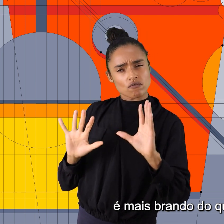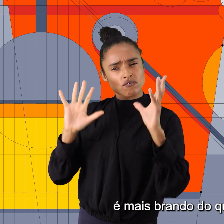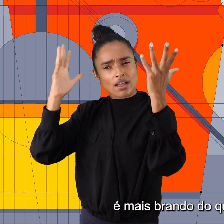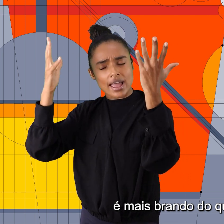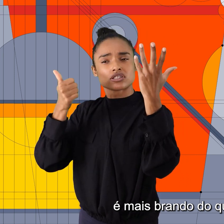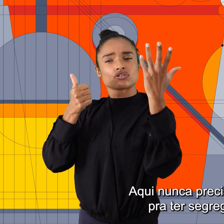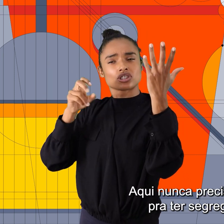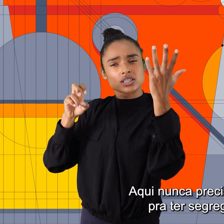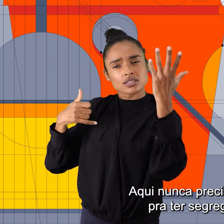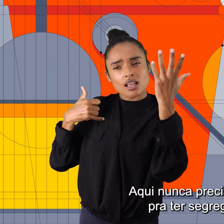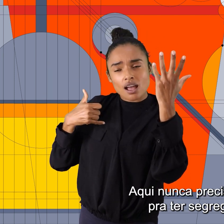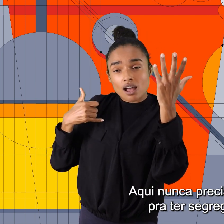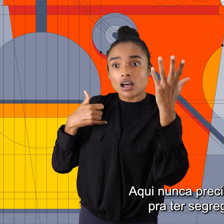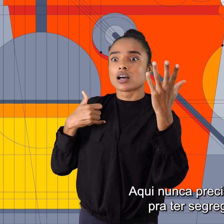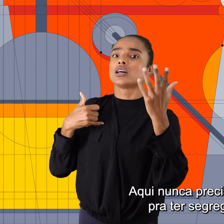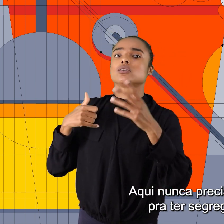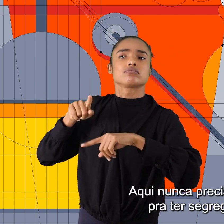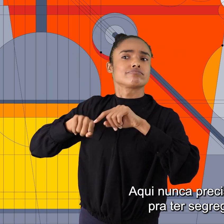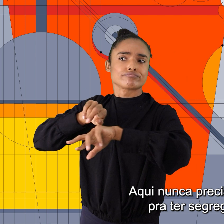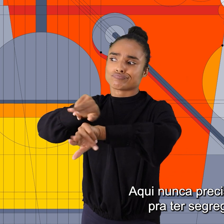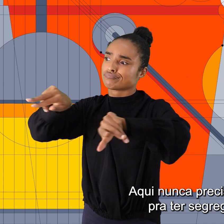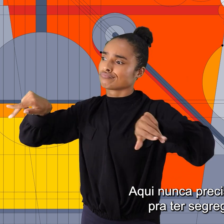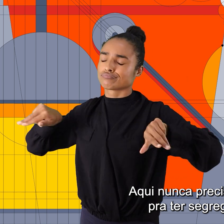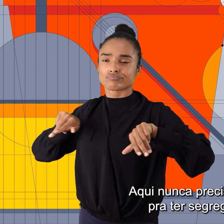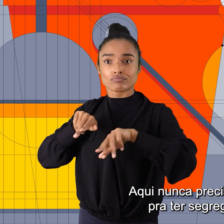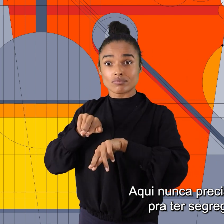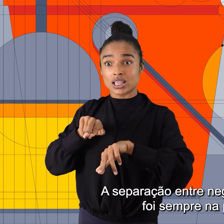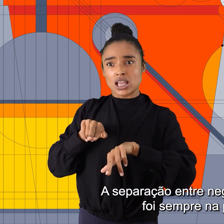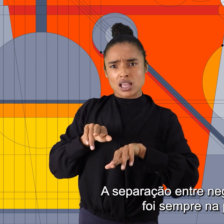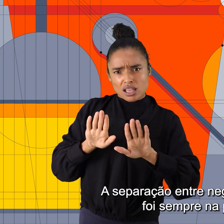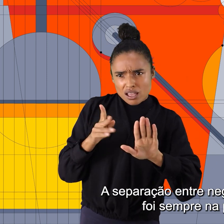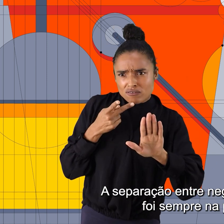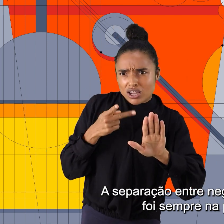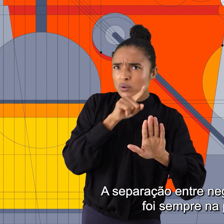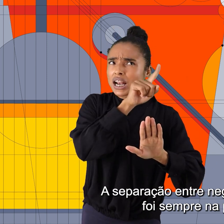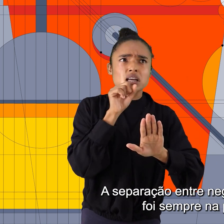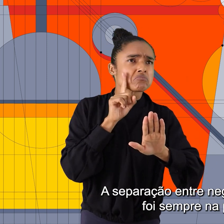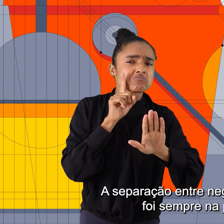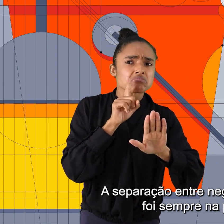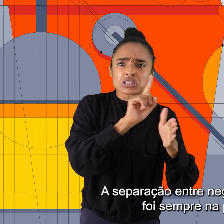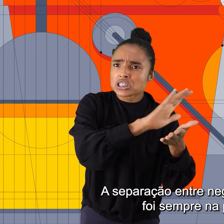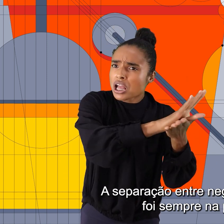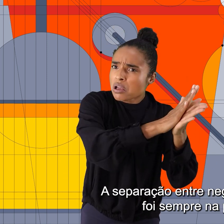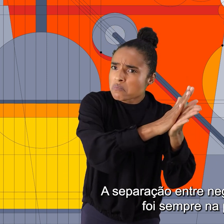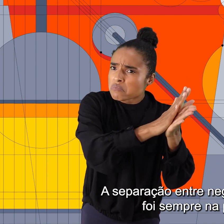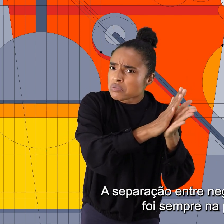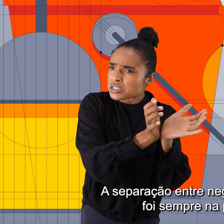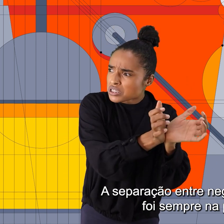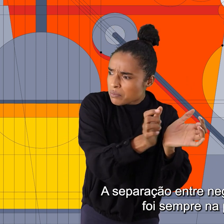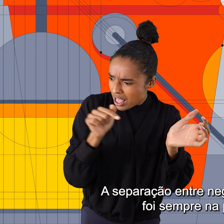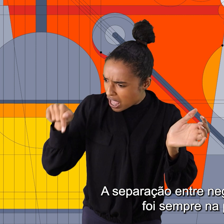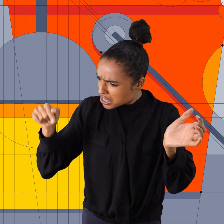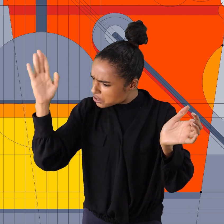Unidos. Aqui nunca precisou de lei para ter segregação. A separação entre negros e brancos foi sempre